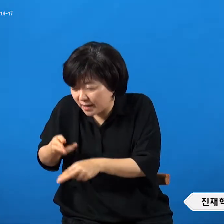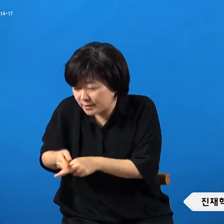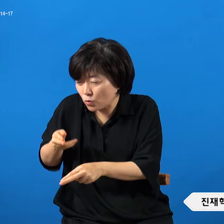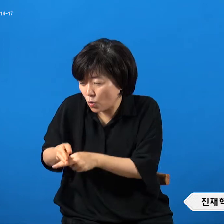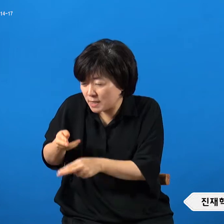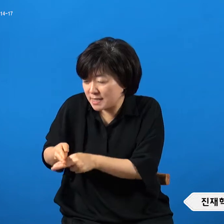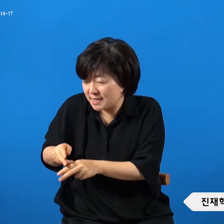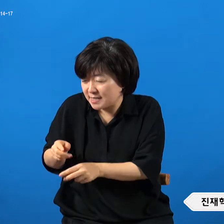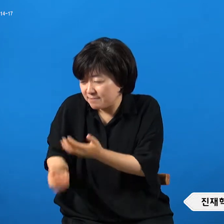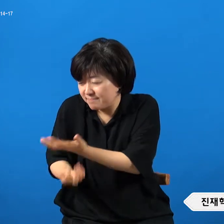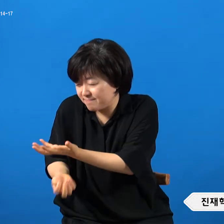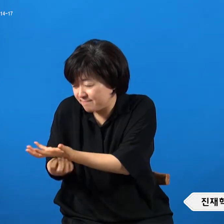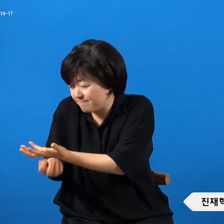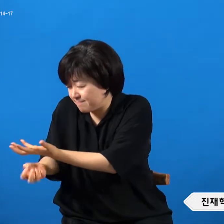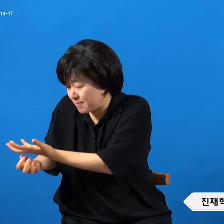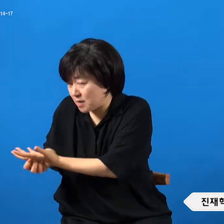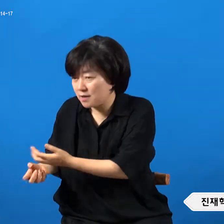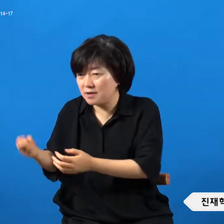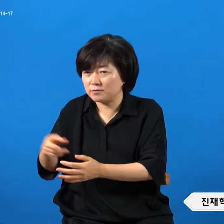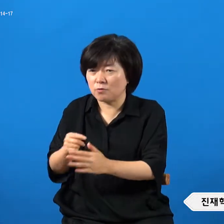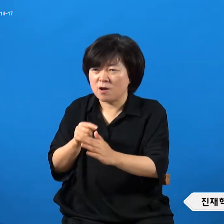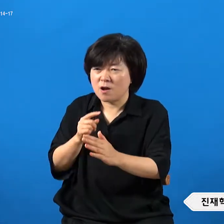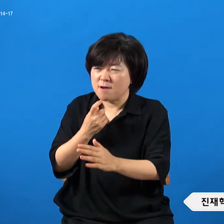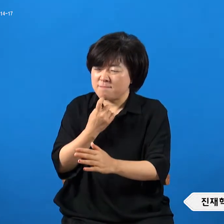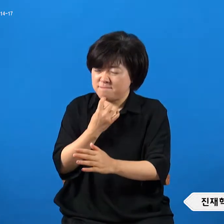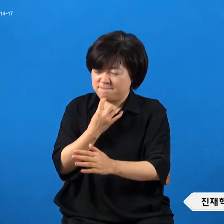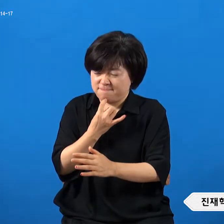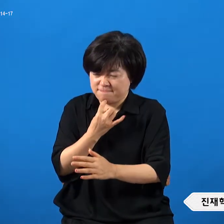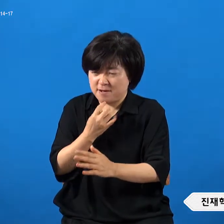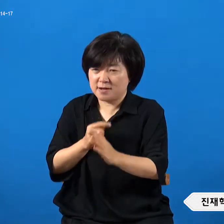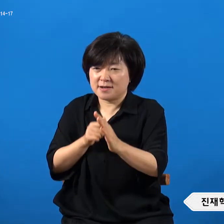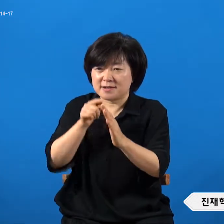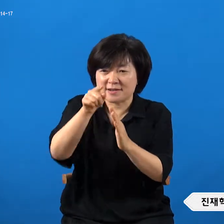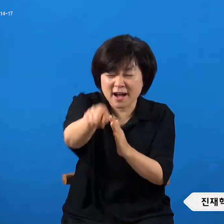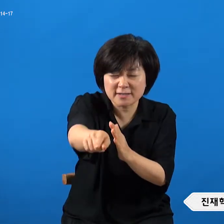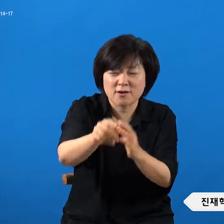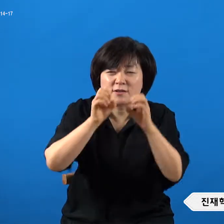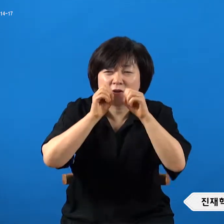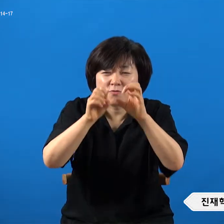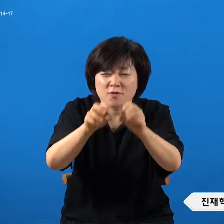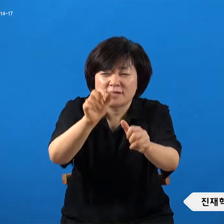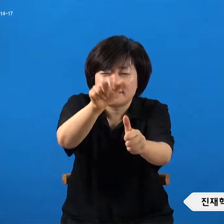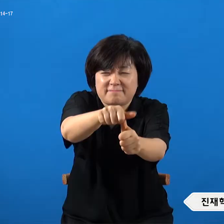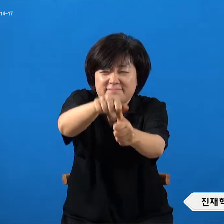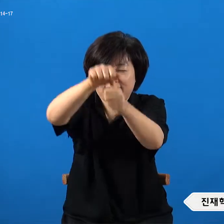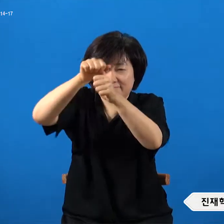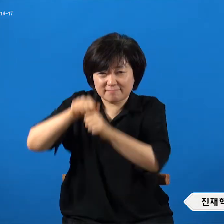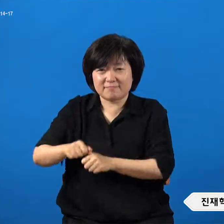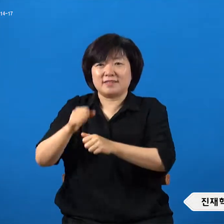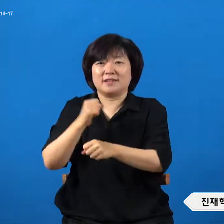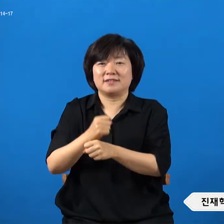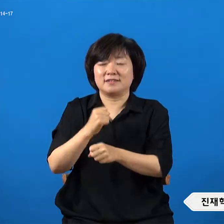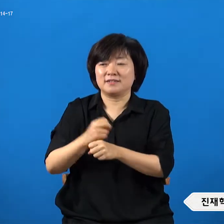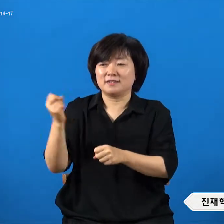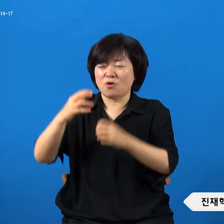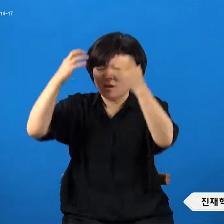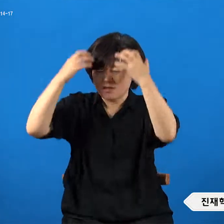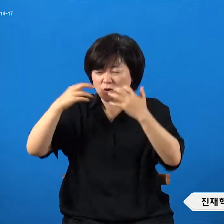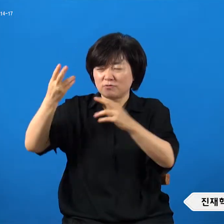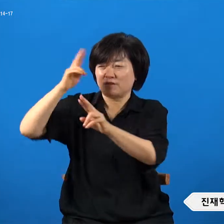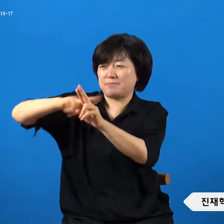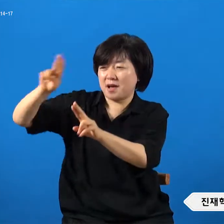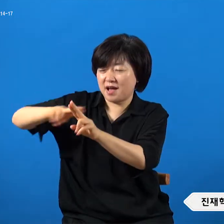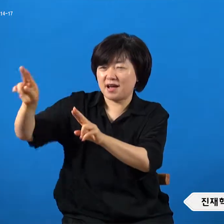찾아가서 초청하고 기어코 데려오는 전도팀, 열악한 환경에서도 밝고 환한 모습으로 섬기는 임용팀,